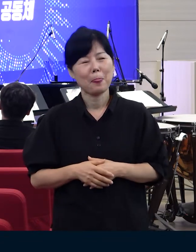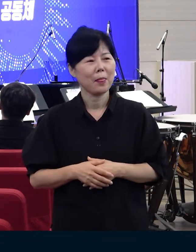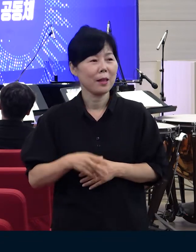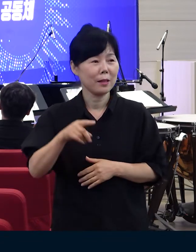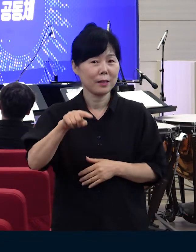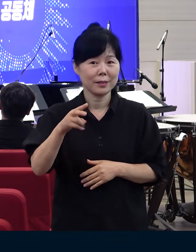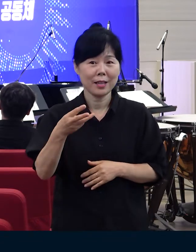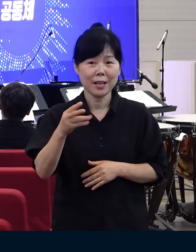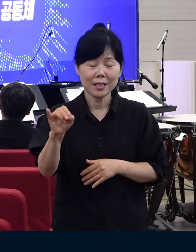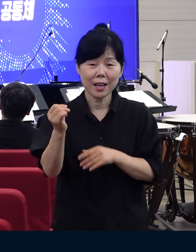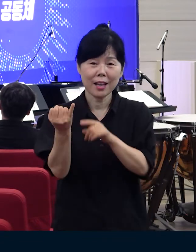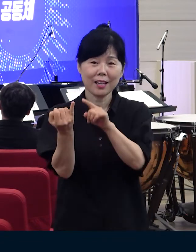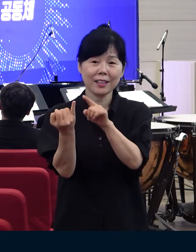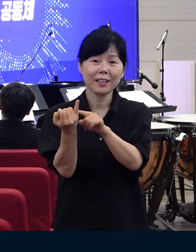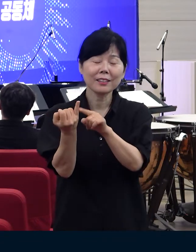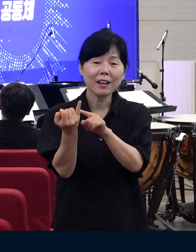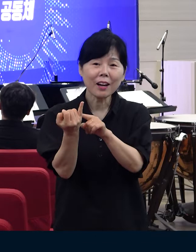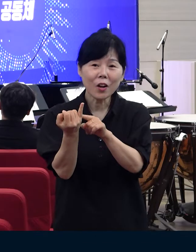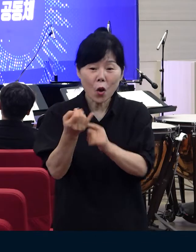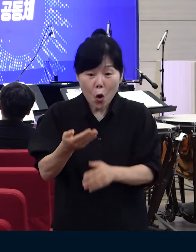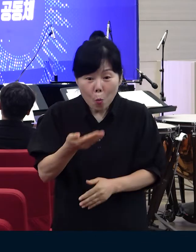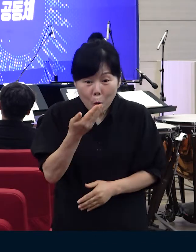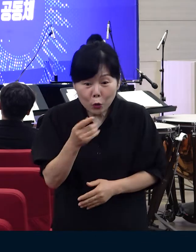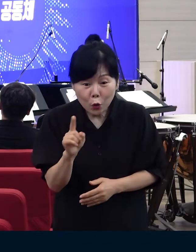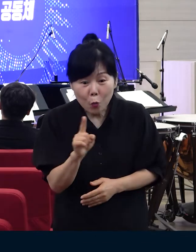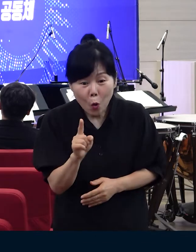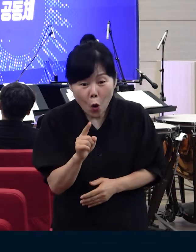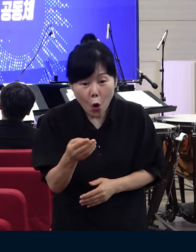사례는 무엇을 어떻게 먹고 관리했기에